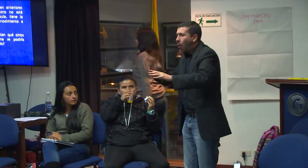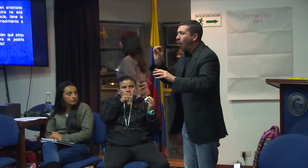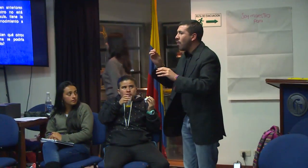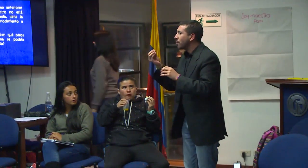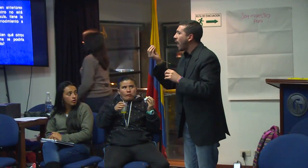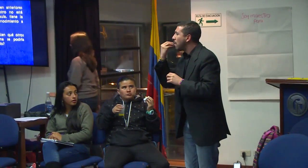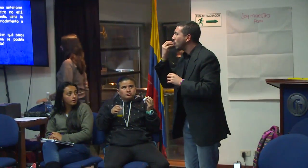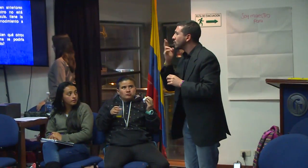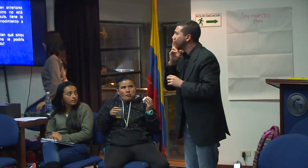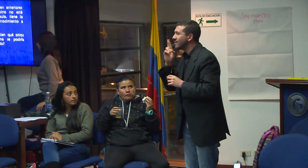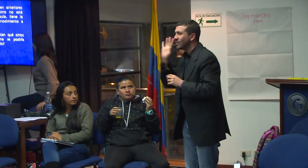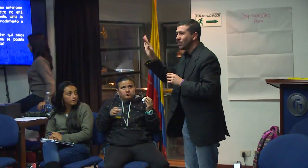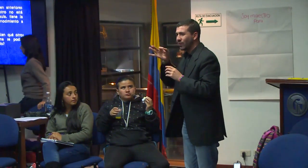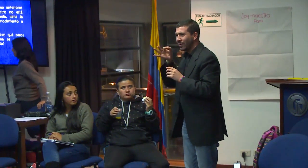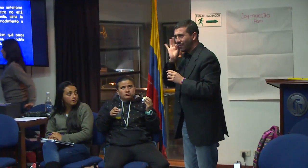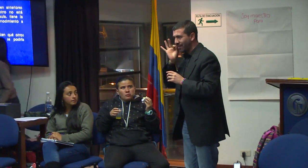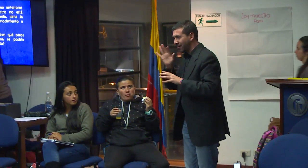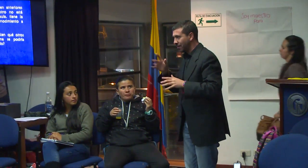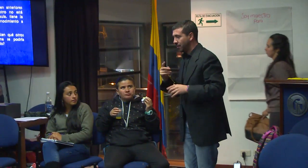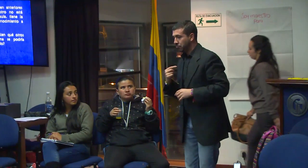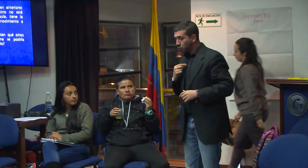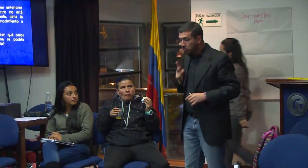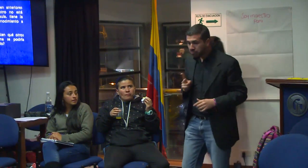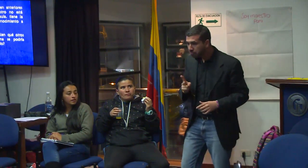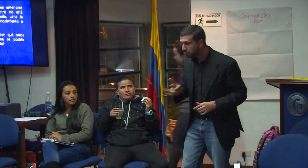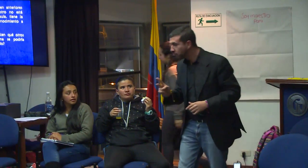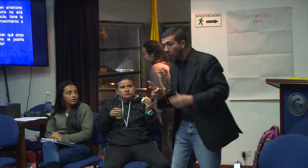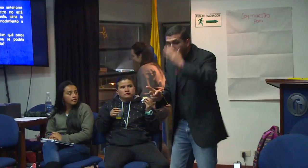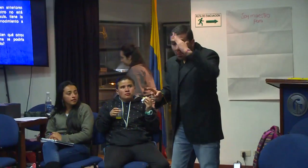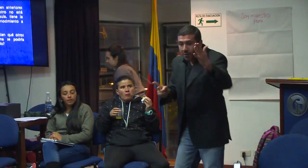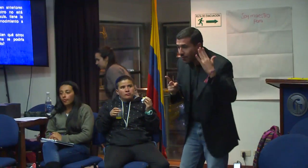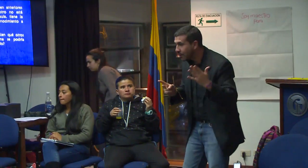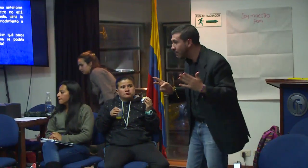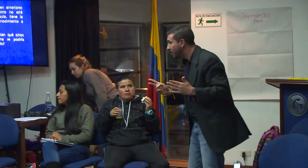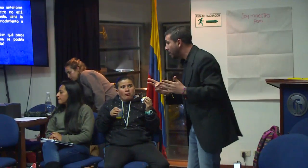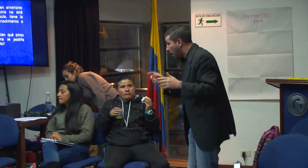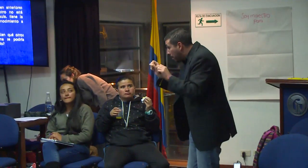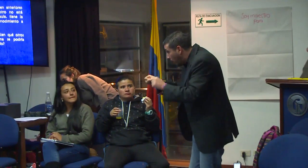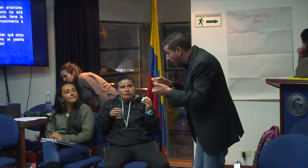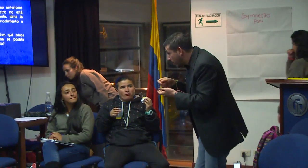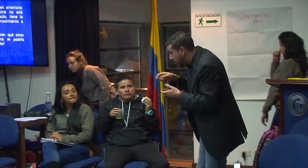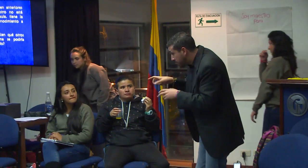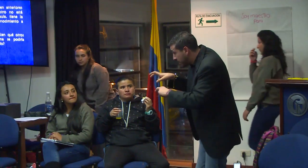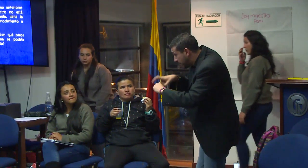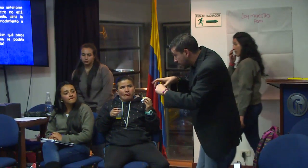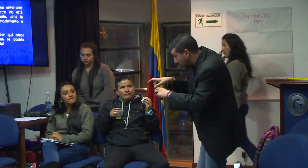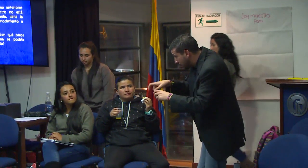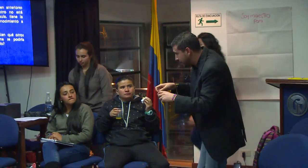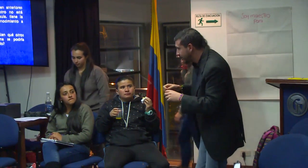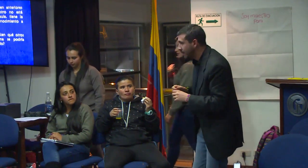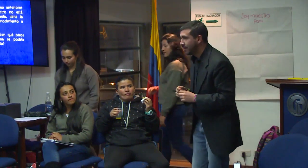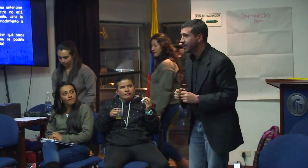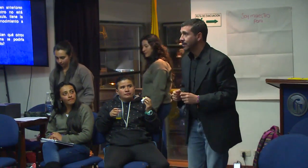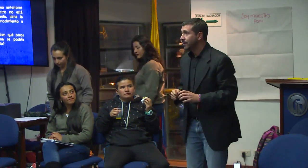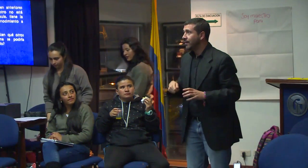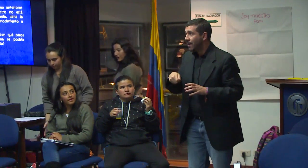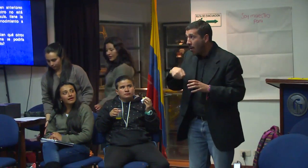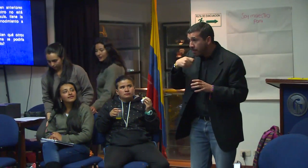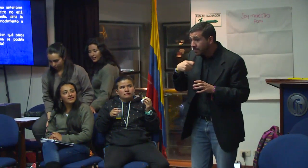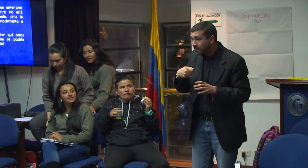Por ejemplo, en los espacios de descanso, de almuerzo, de refrigerio, en un café, ¿sí? ¿Me puedo